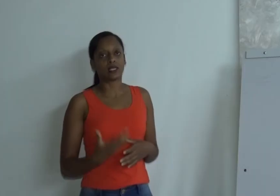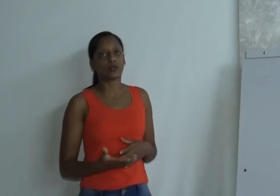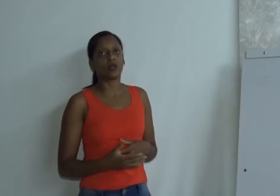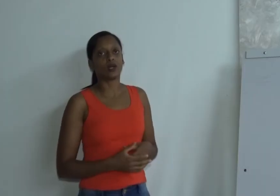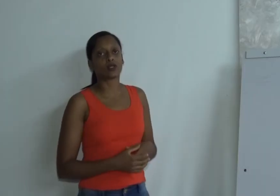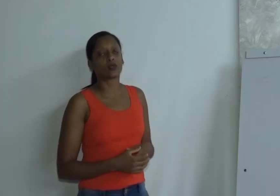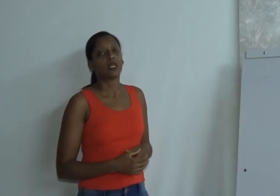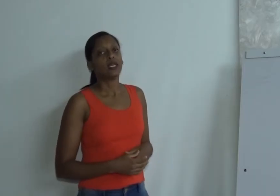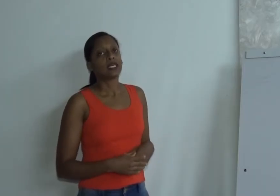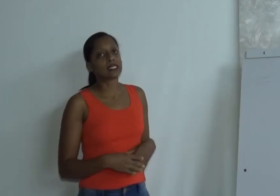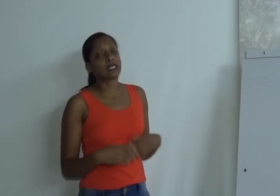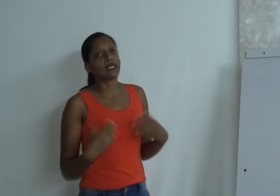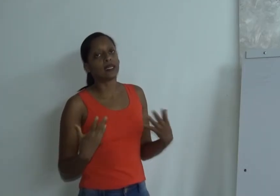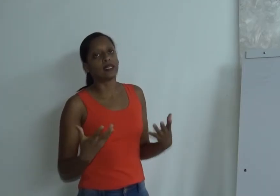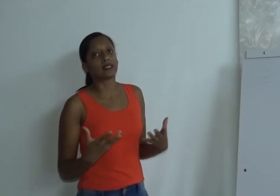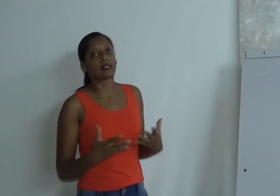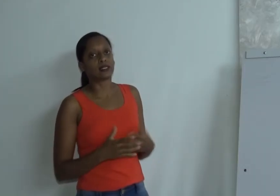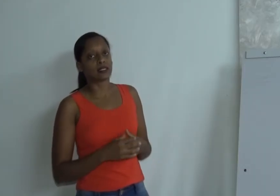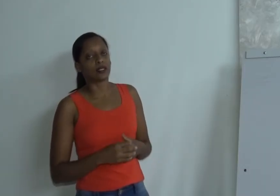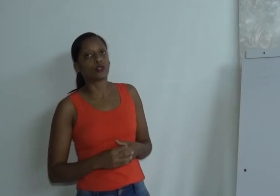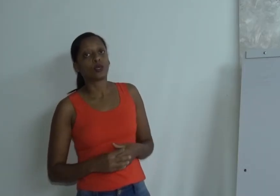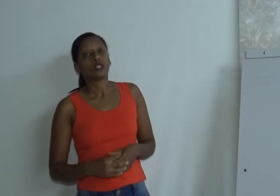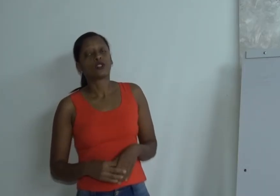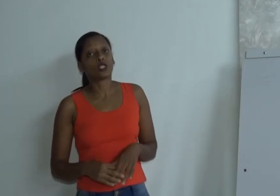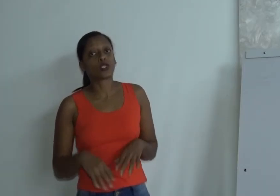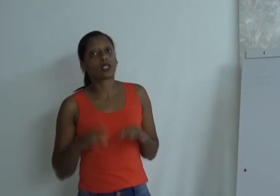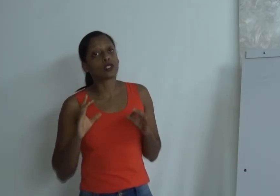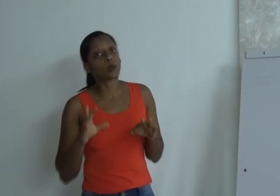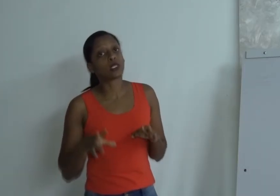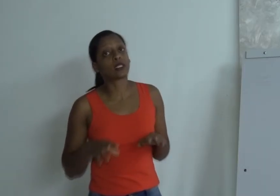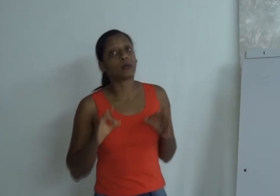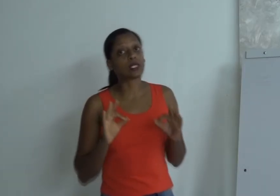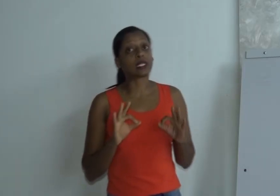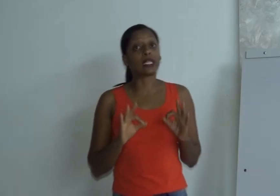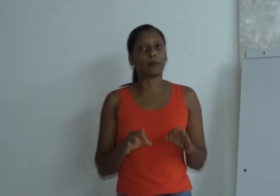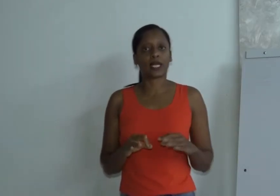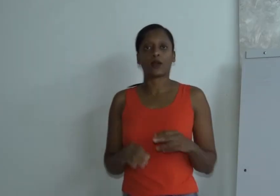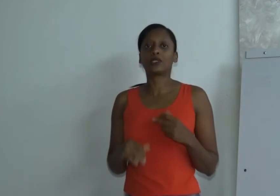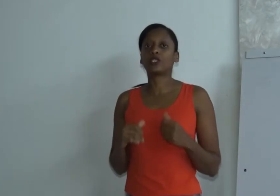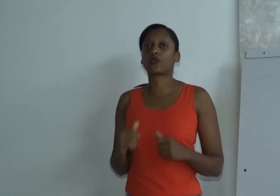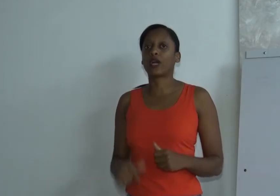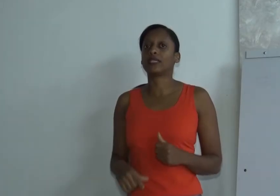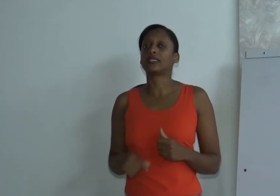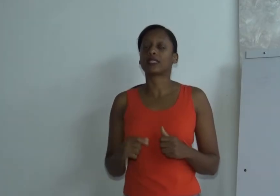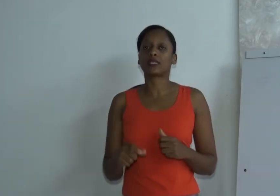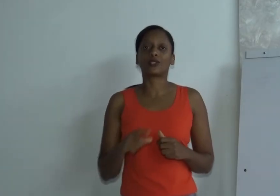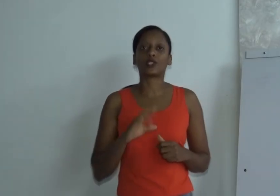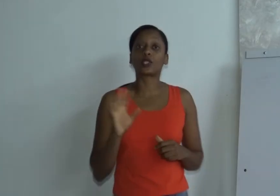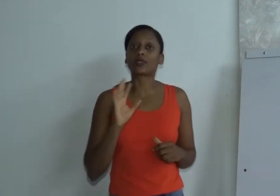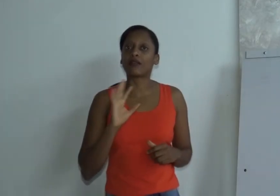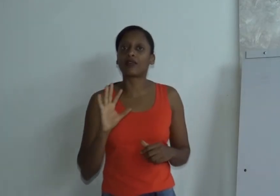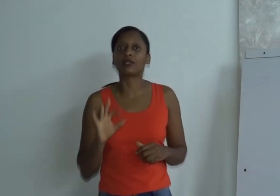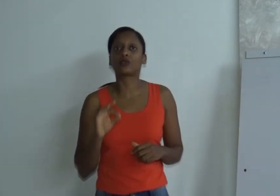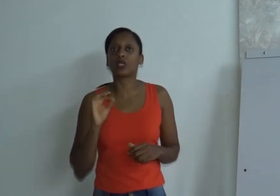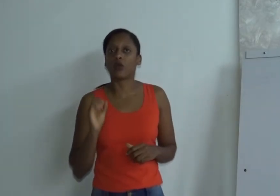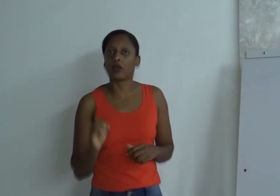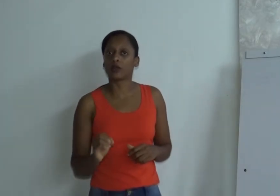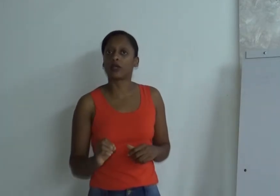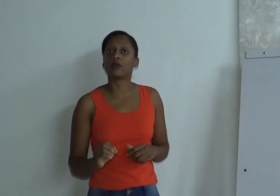tecido ósseo. O que seria esse tecido? Gente, o que nós temos que lembrar? Quando a gente fala em tecido, a gente não está falando em órgão,